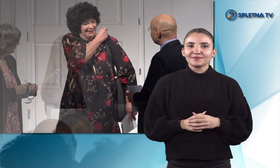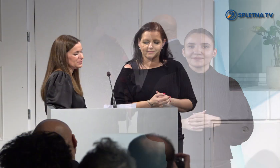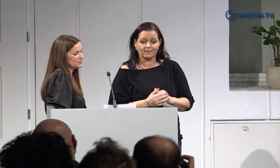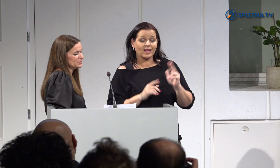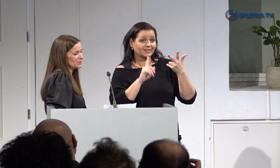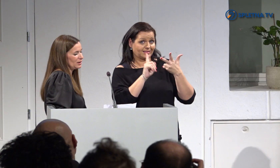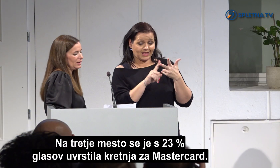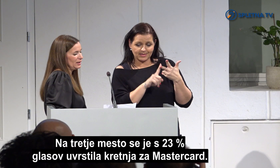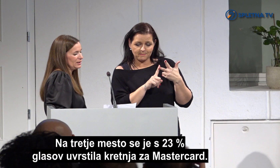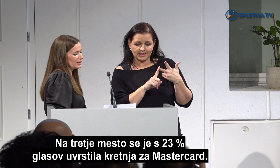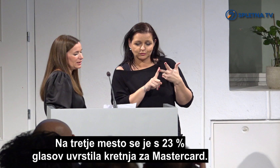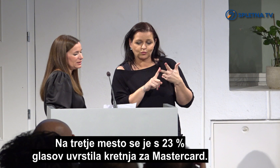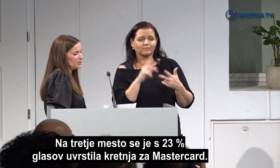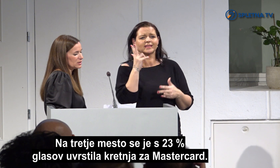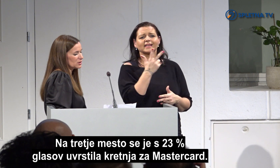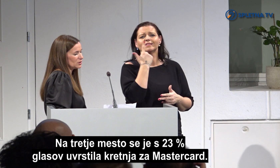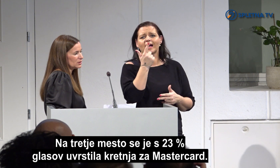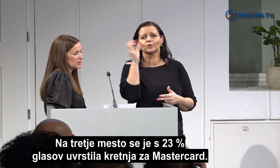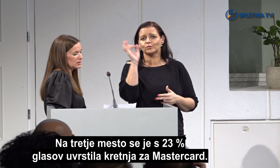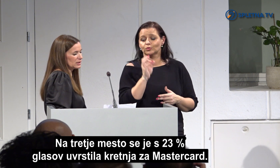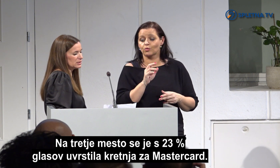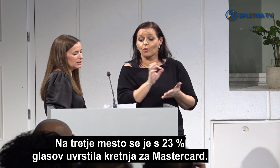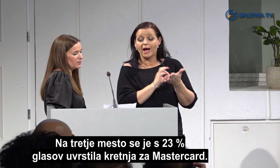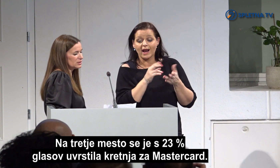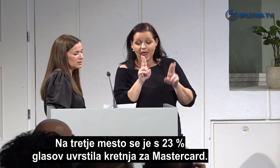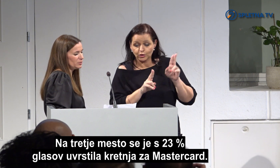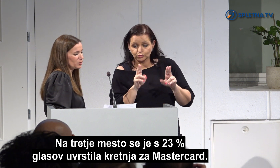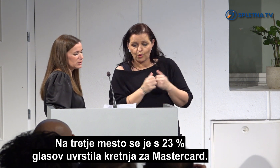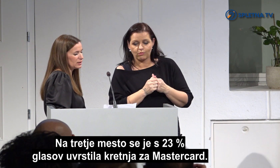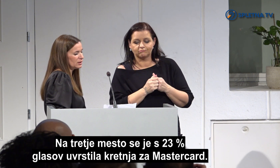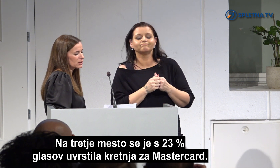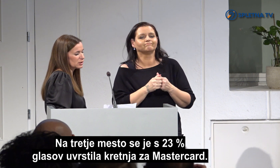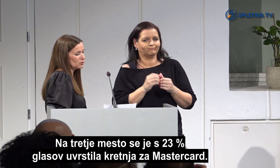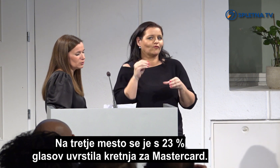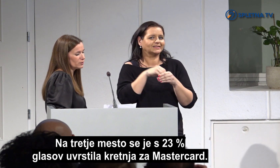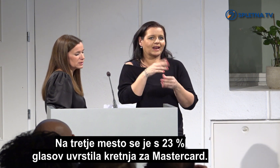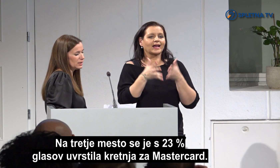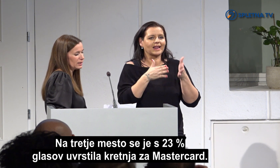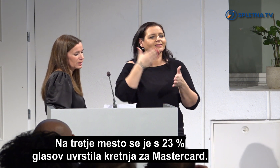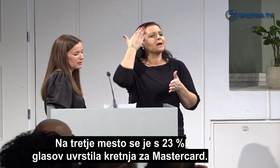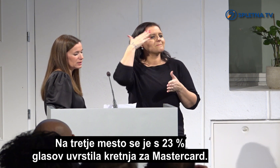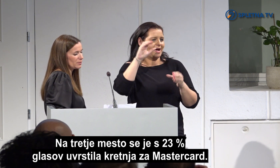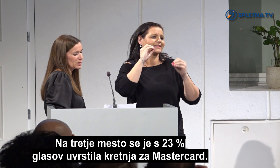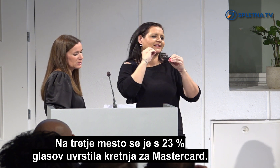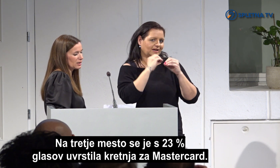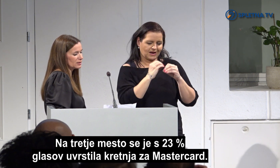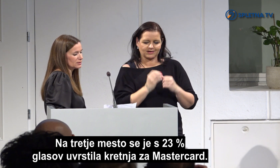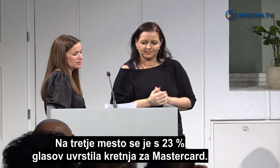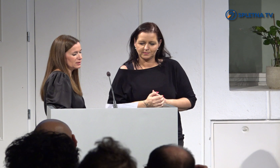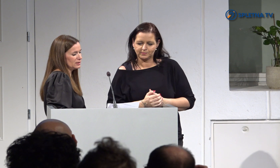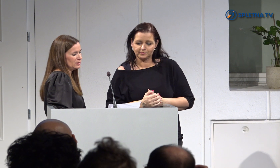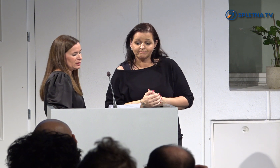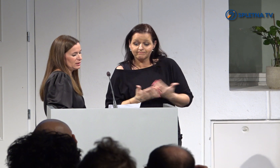leto. Na tretje mesto se je s 23% glasov uvrstila kretnja za